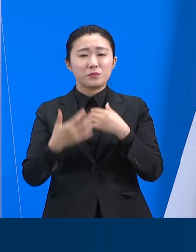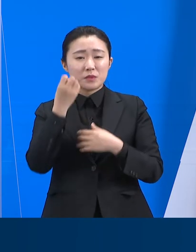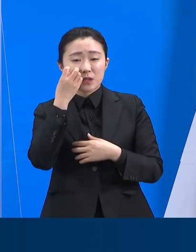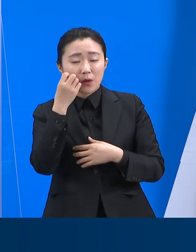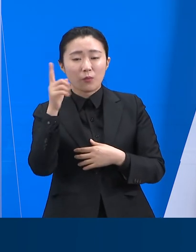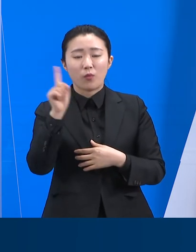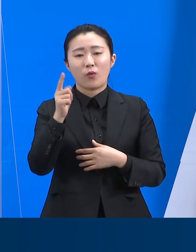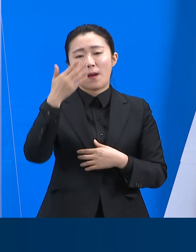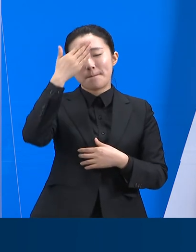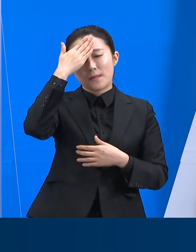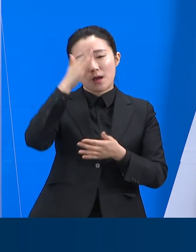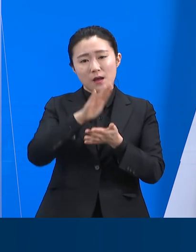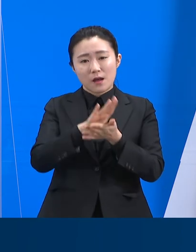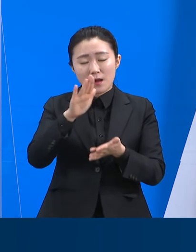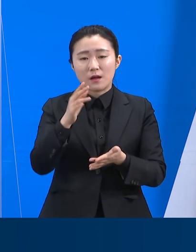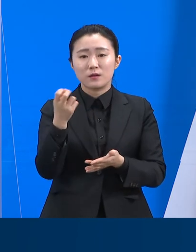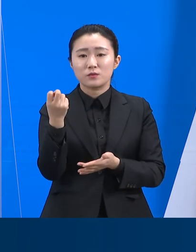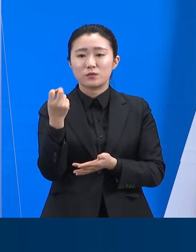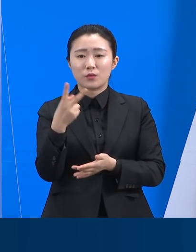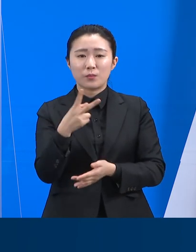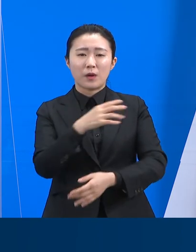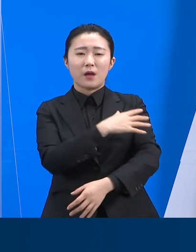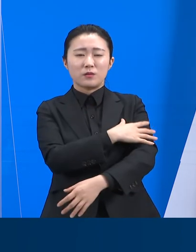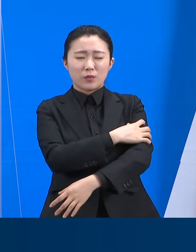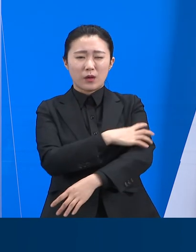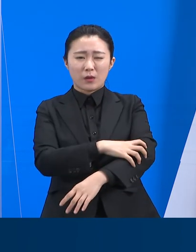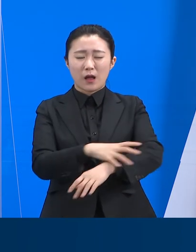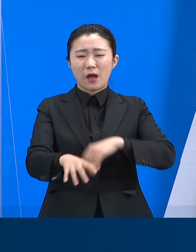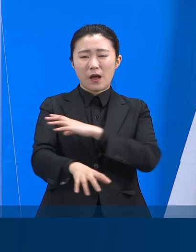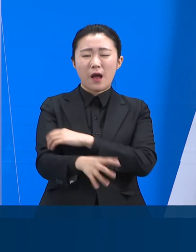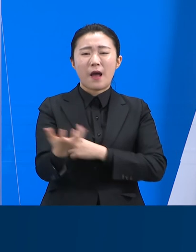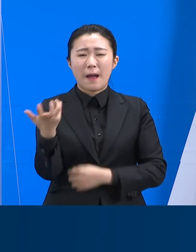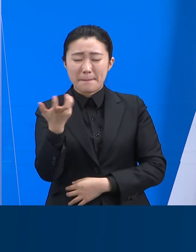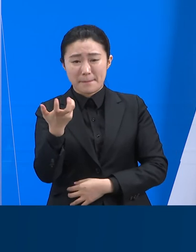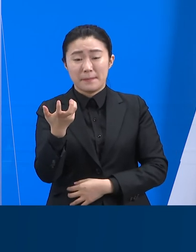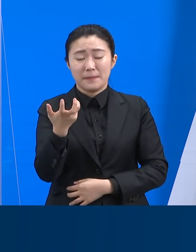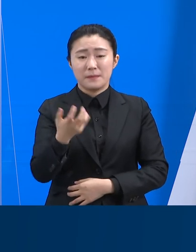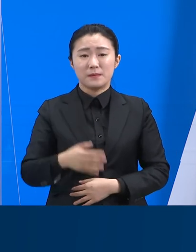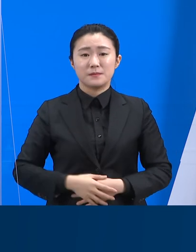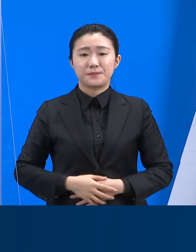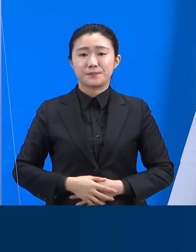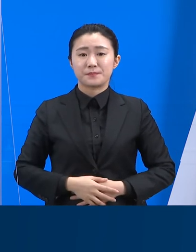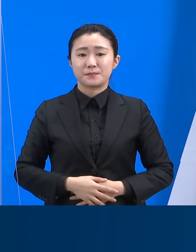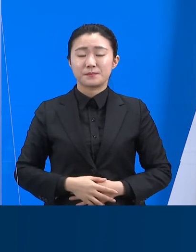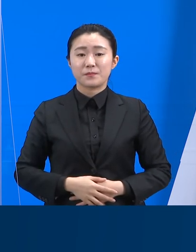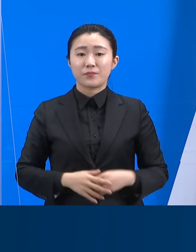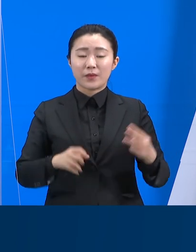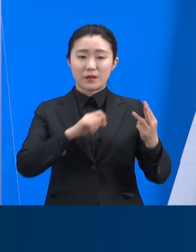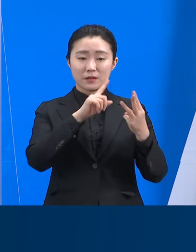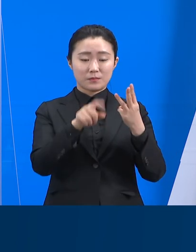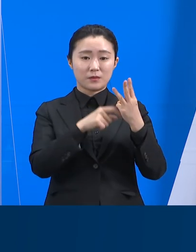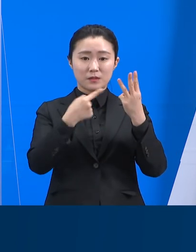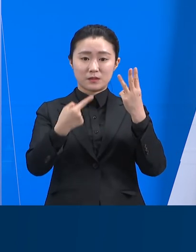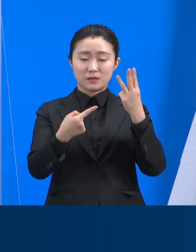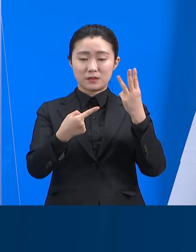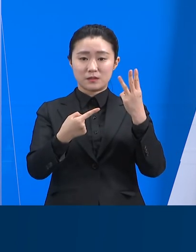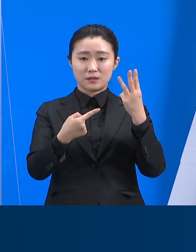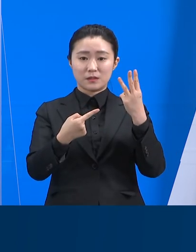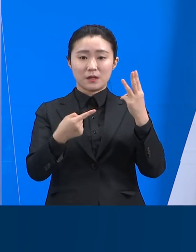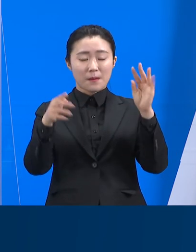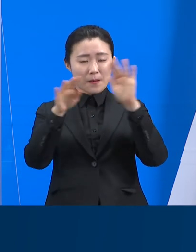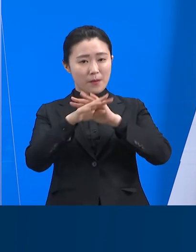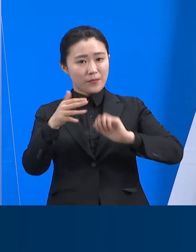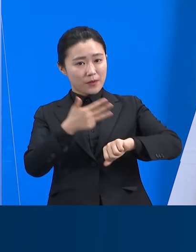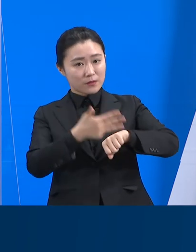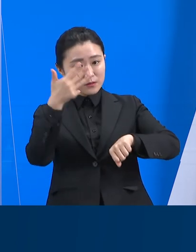다음은 경기도 코로나19 병상 운용 현황입니다. 3월 1일 20시 기준 일반과 중증 환자 병상을